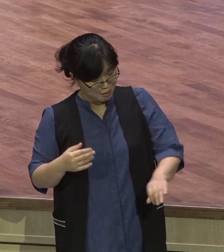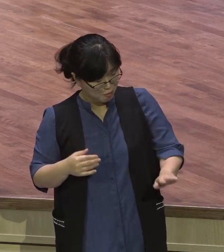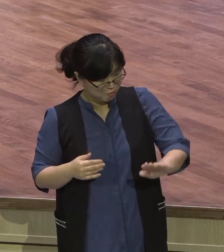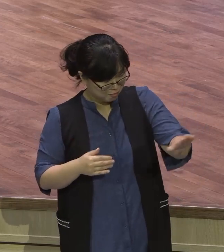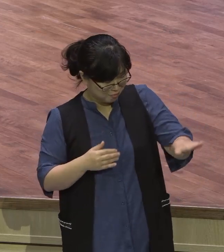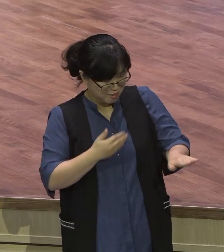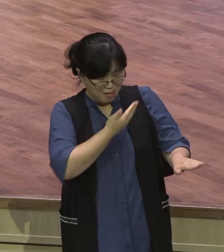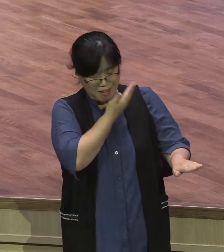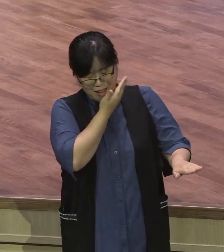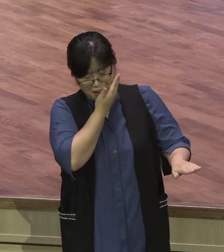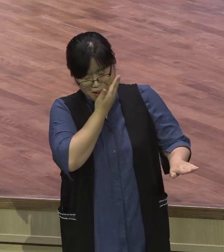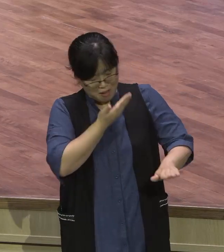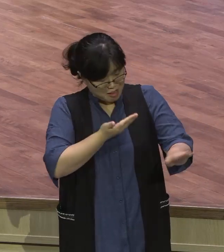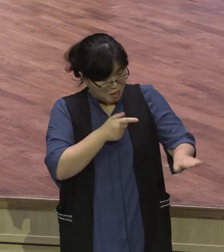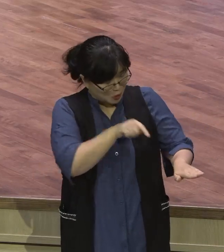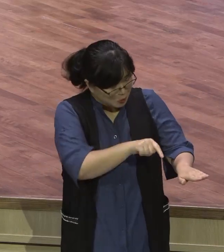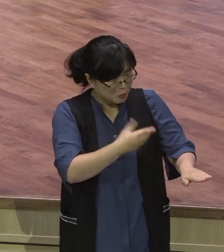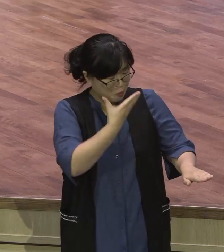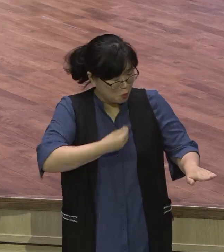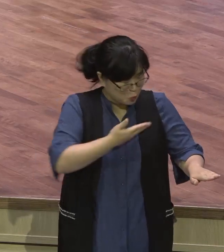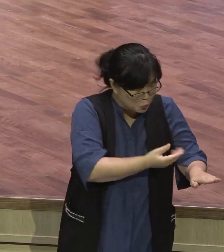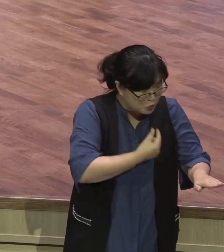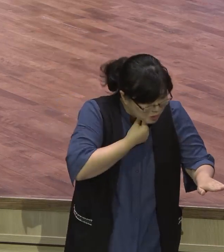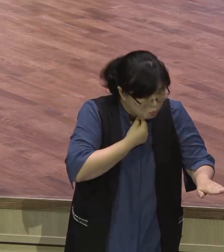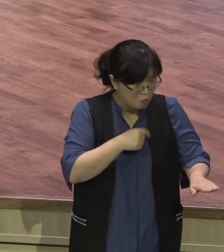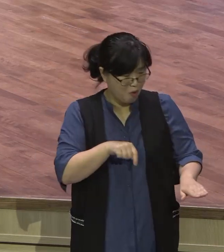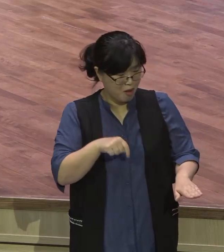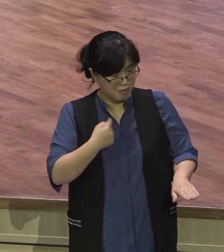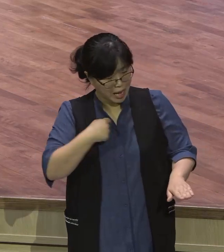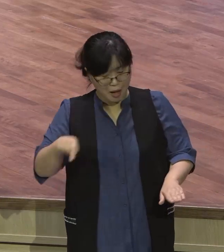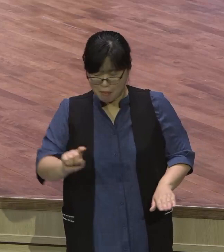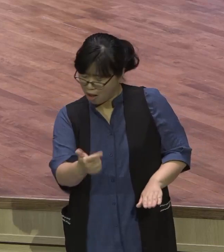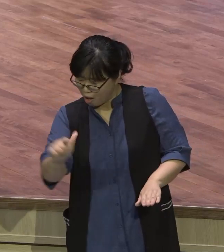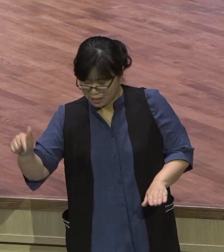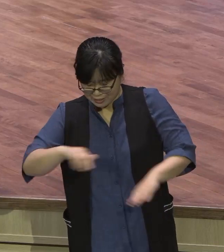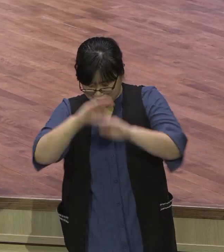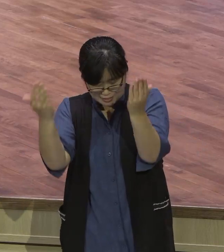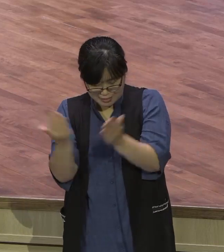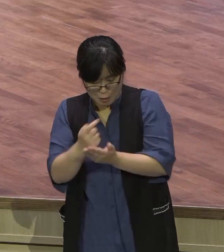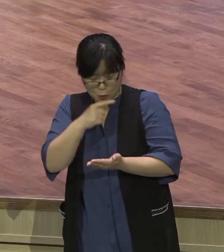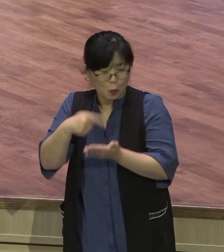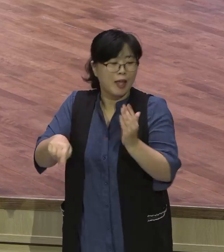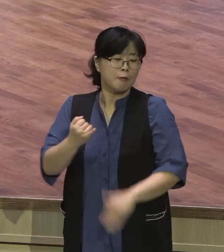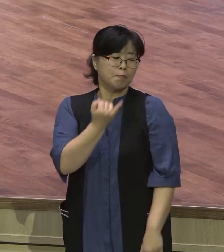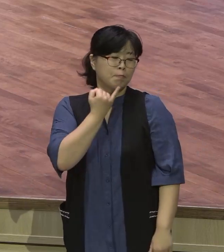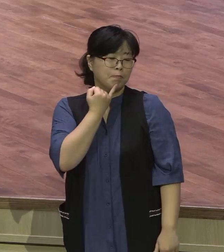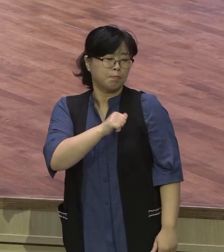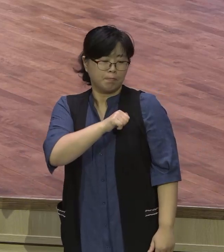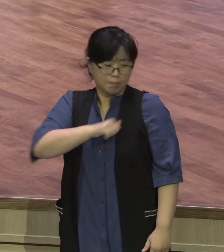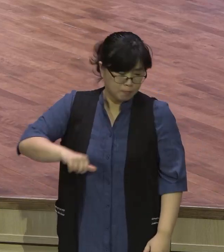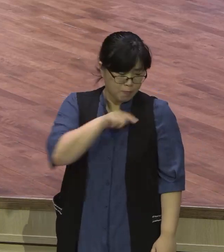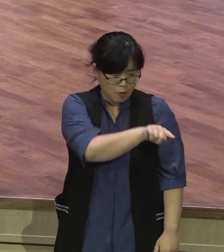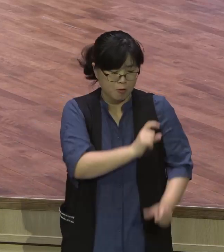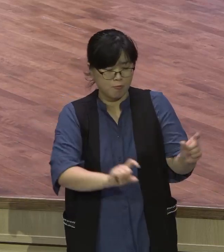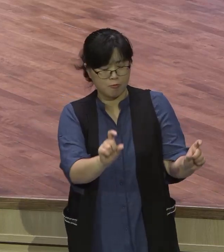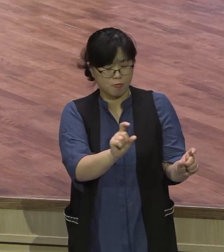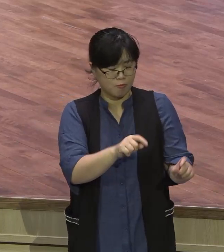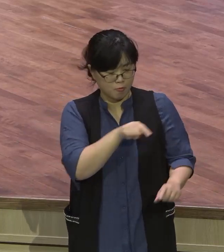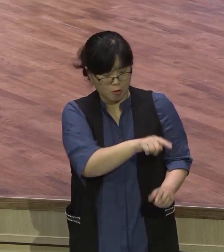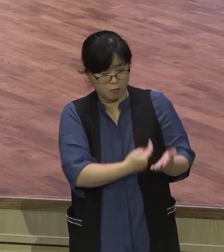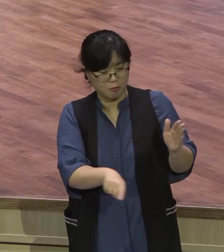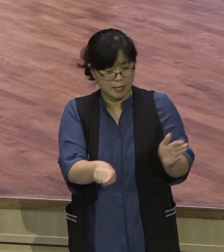어떻게든 부모가 무슨 희생을 해서라도 자식들 잘 되길 바라잖아요. 그런데 하물며 너희가 자식에게